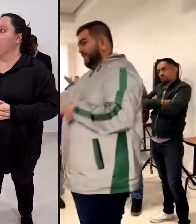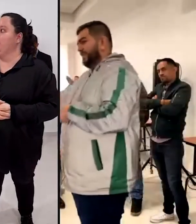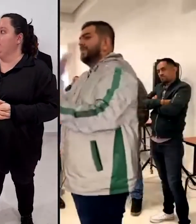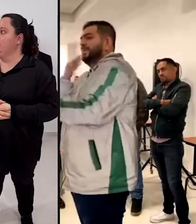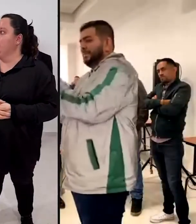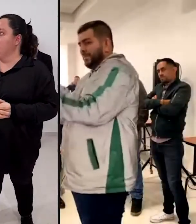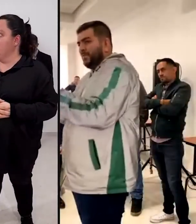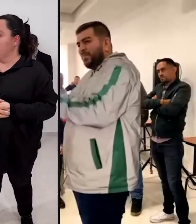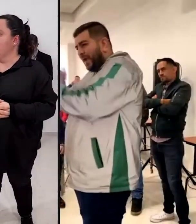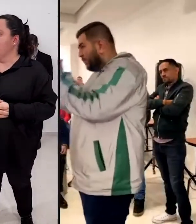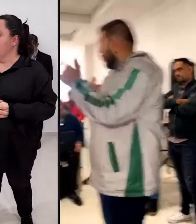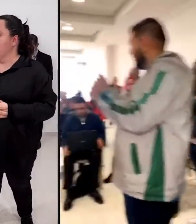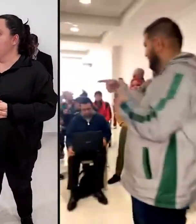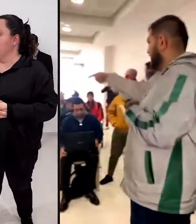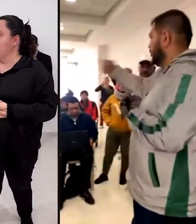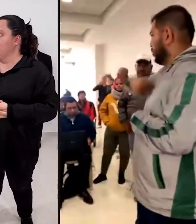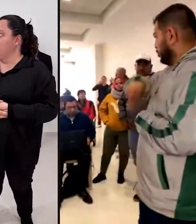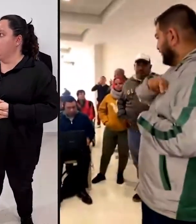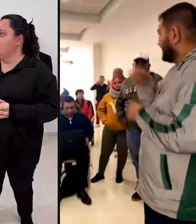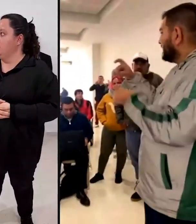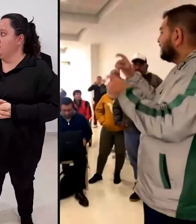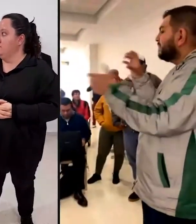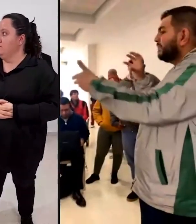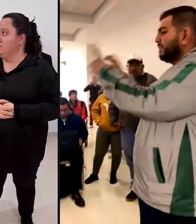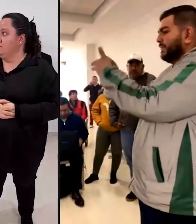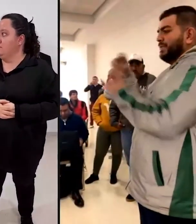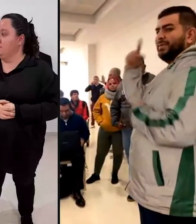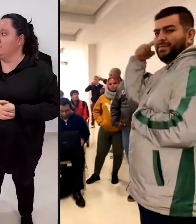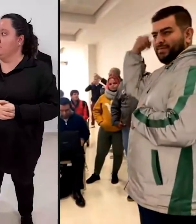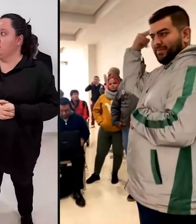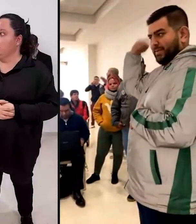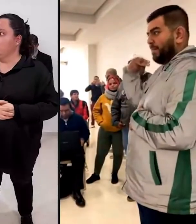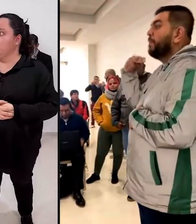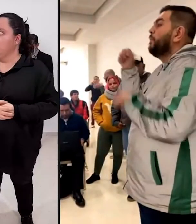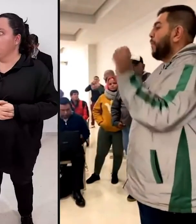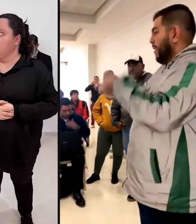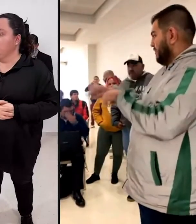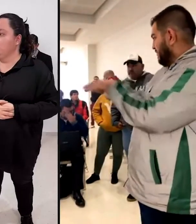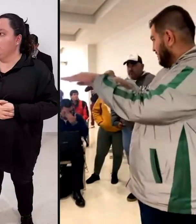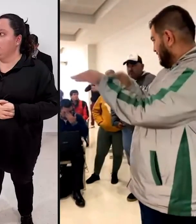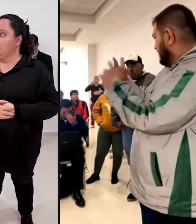visitar con el profe meza claridad nos sirve a nosotros